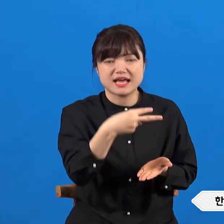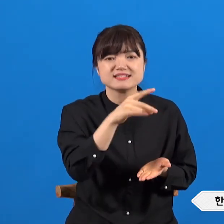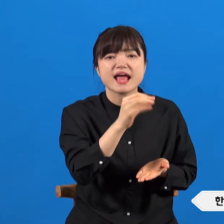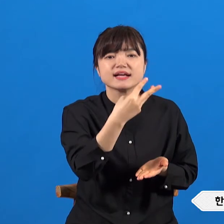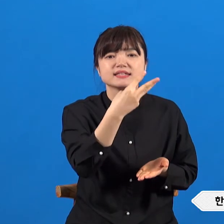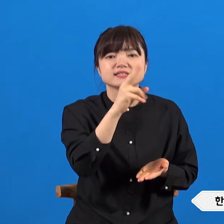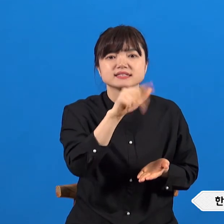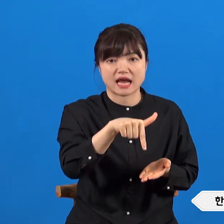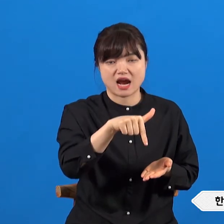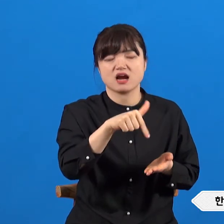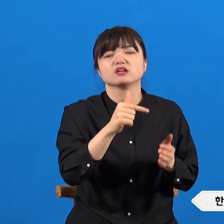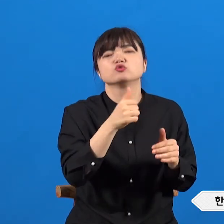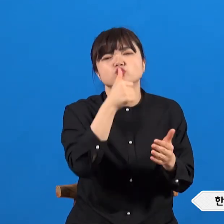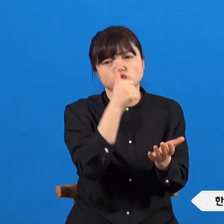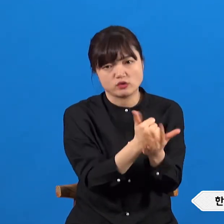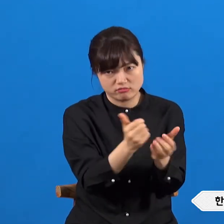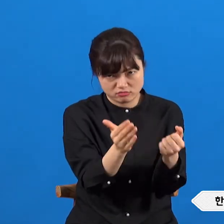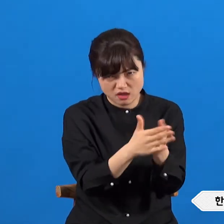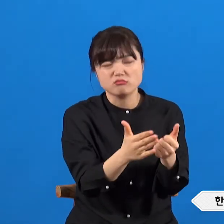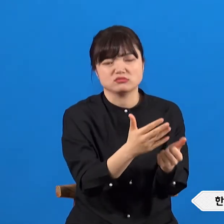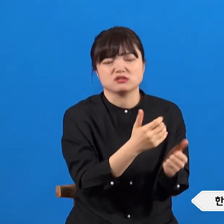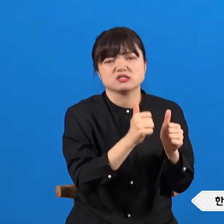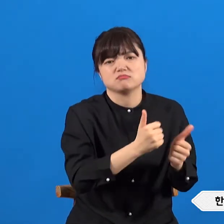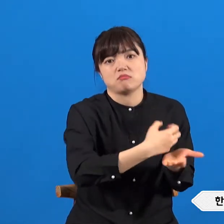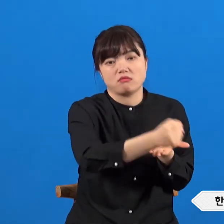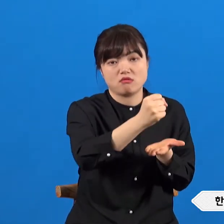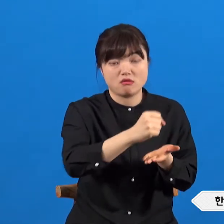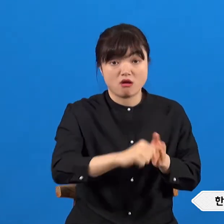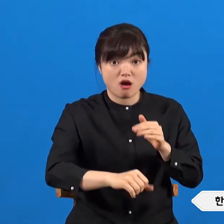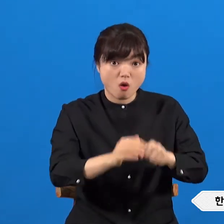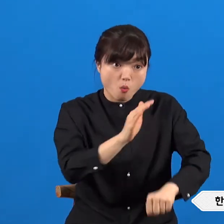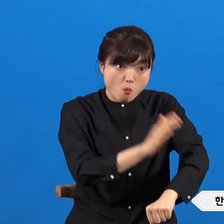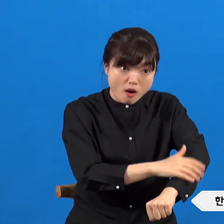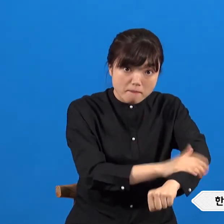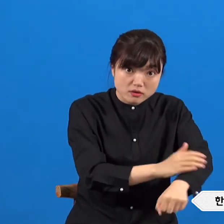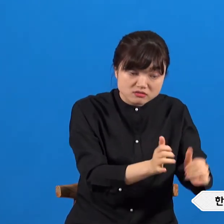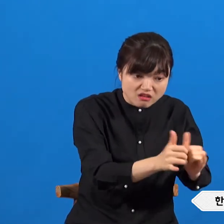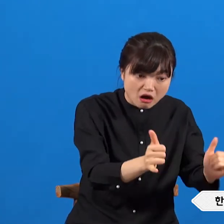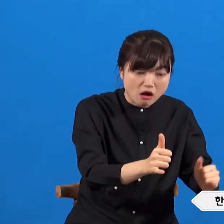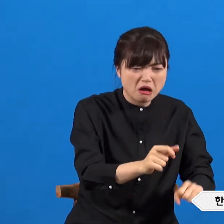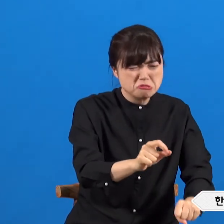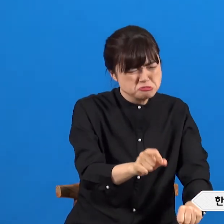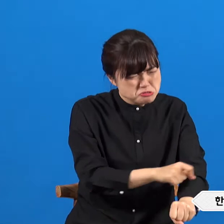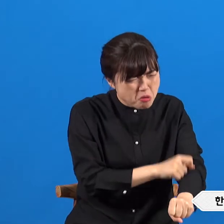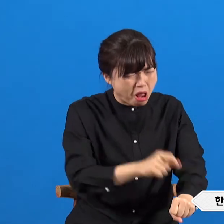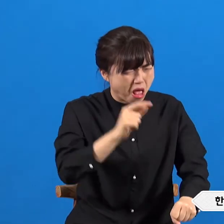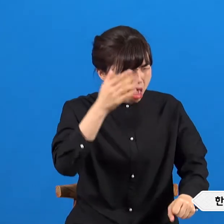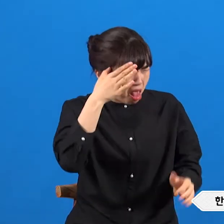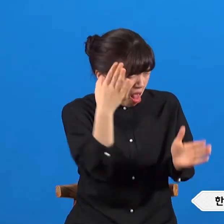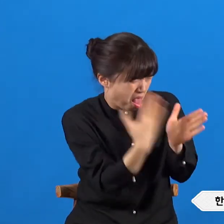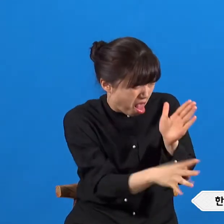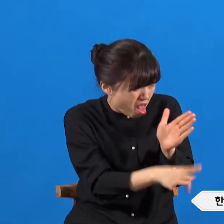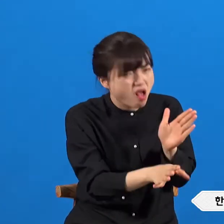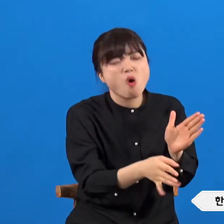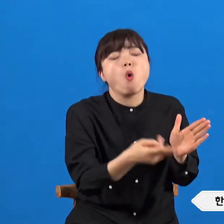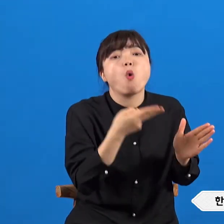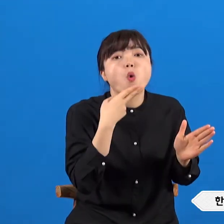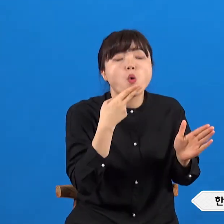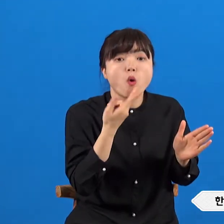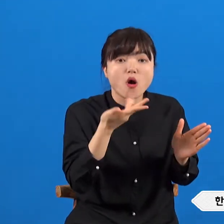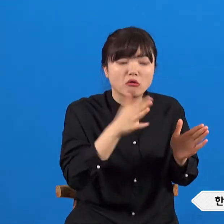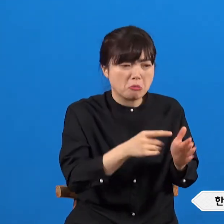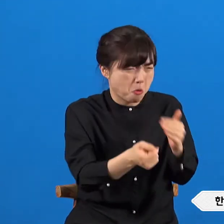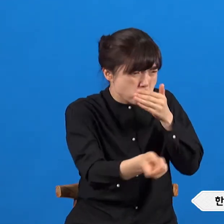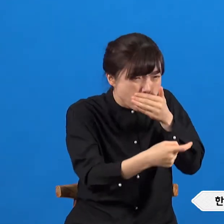때문에 심판받는 것입니다. 왼편에 있는 사람들이 딱히 나쁜 짓을 한 것은 없습니다.